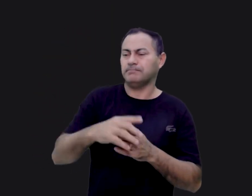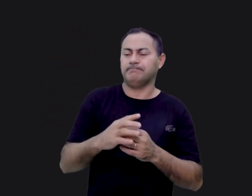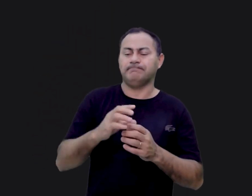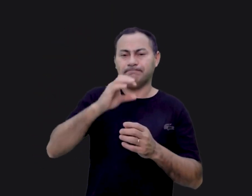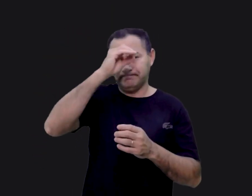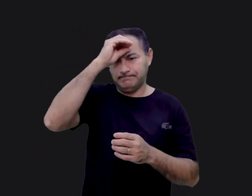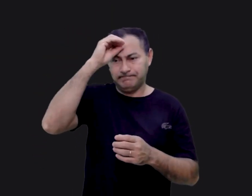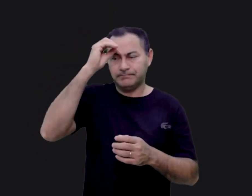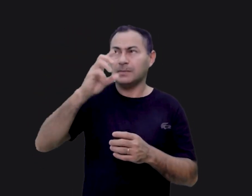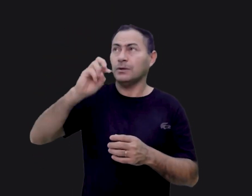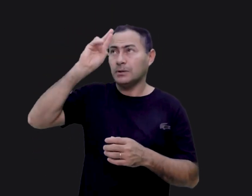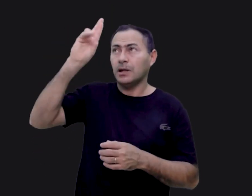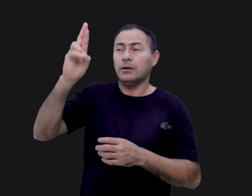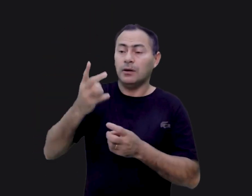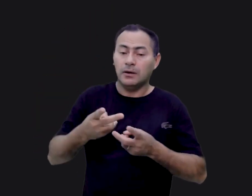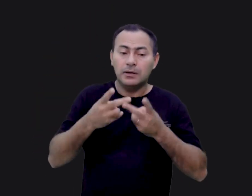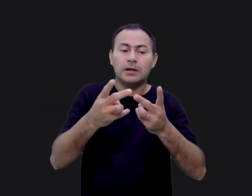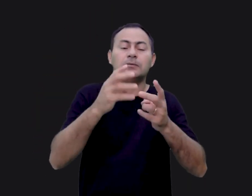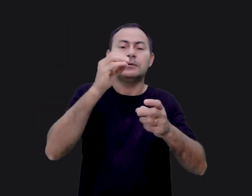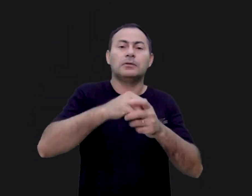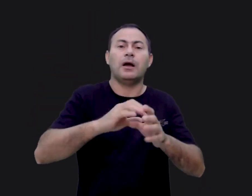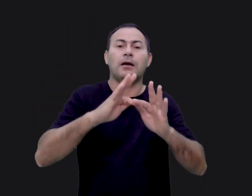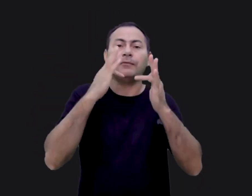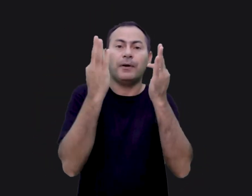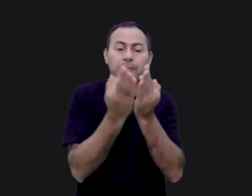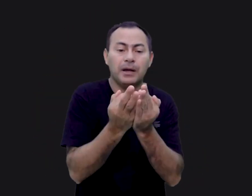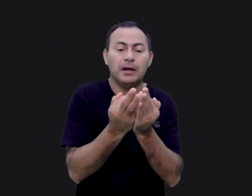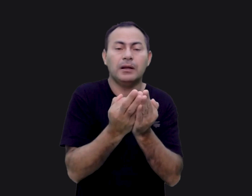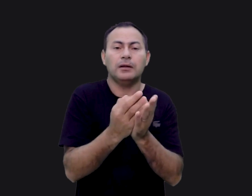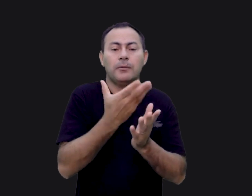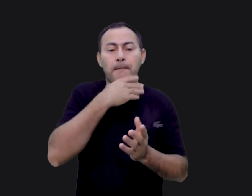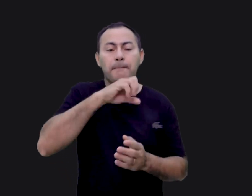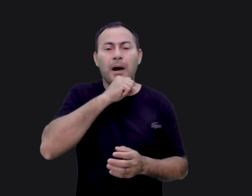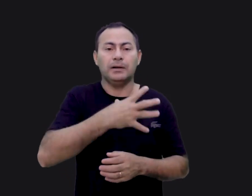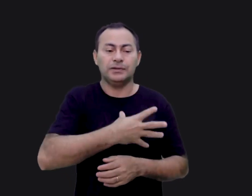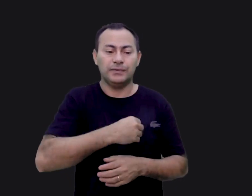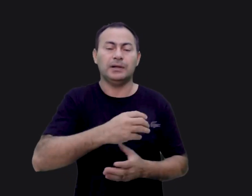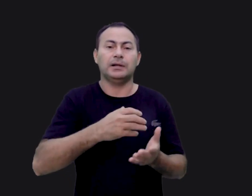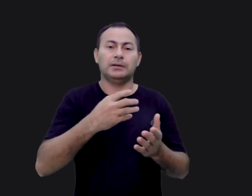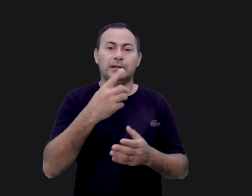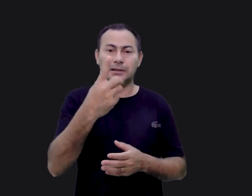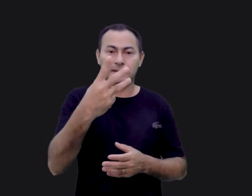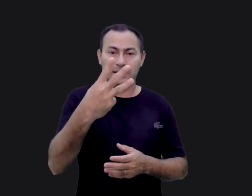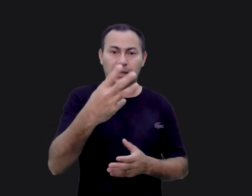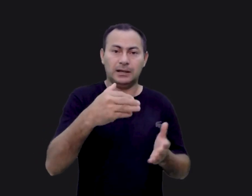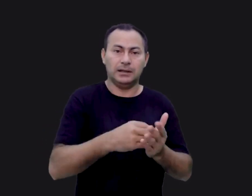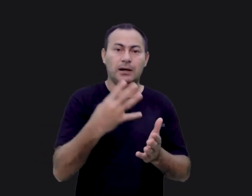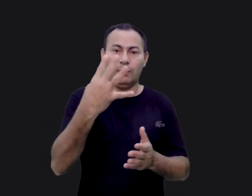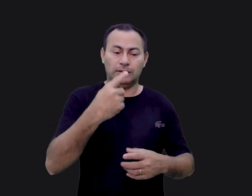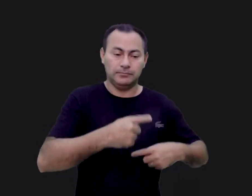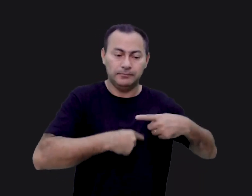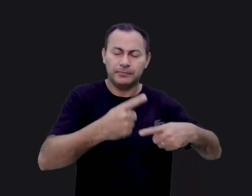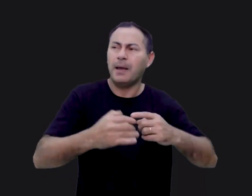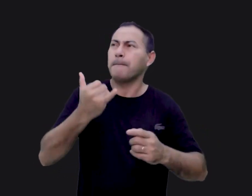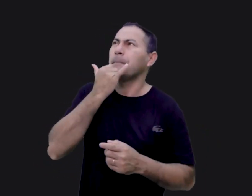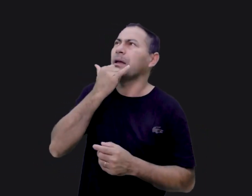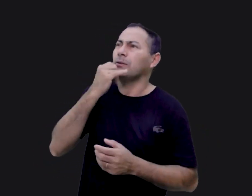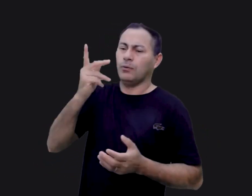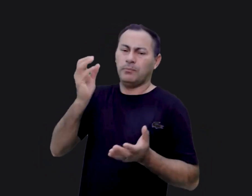por inocente, e o Senhor visita a iniquidade dos pais sobre os filhos até a 3ª e 4ª geração. Perdoa a iniquidade deste